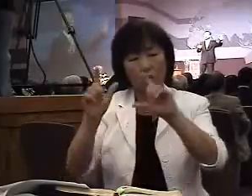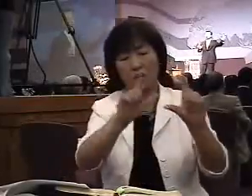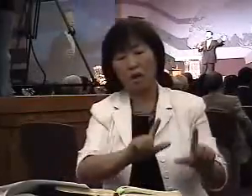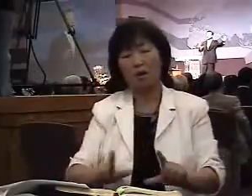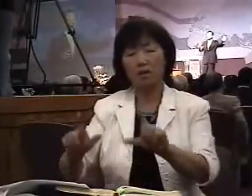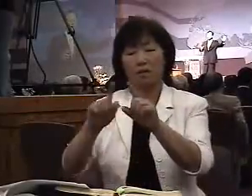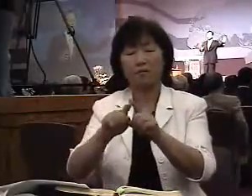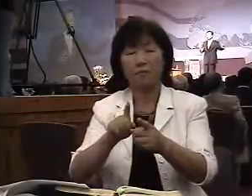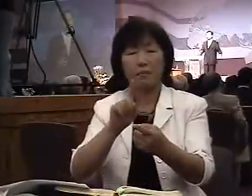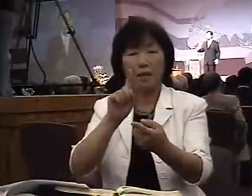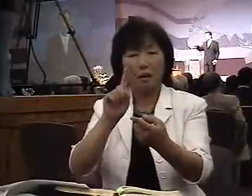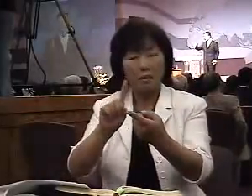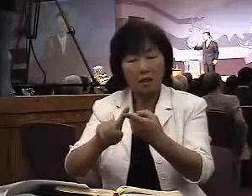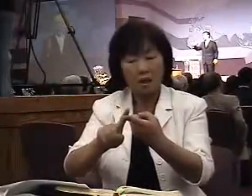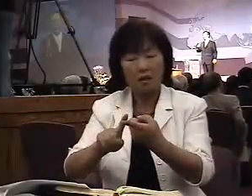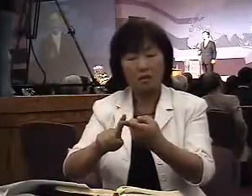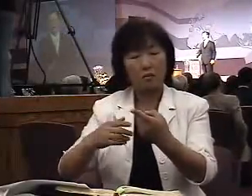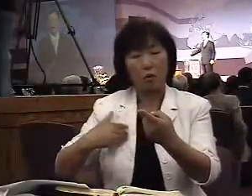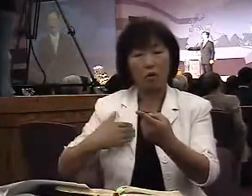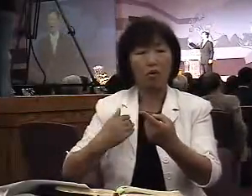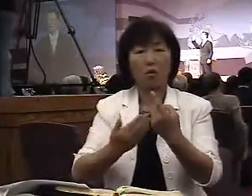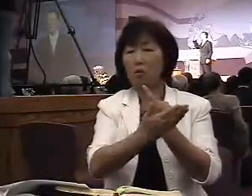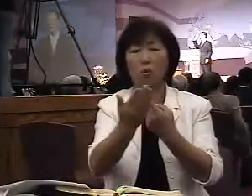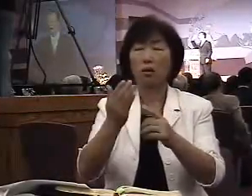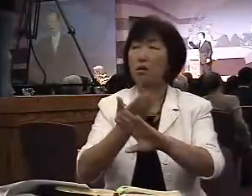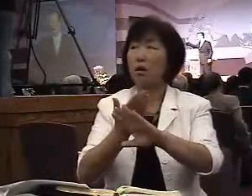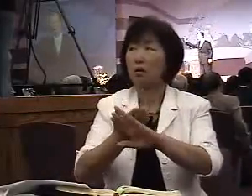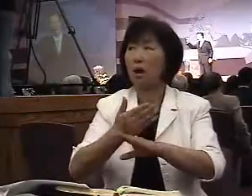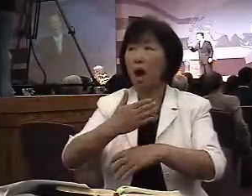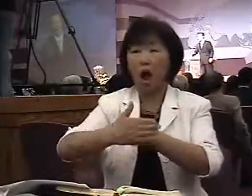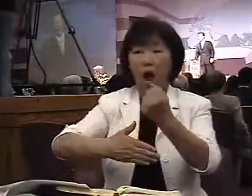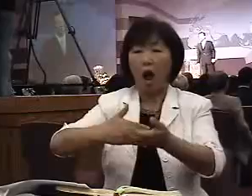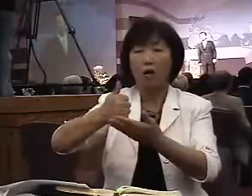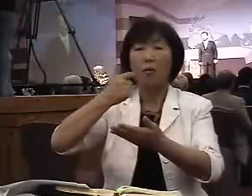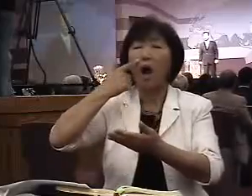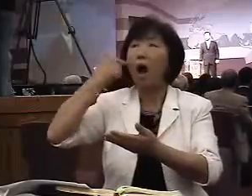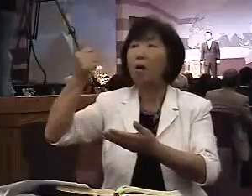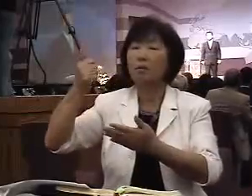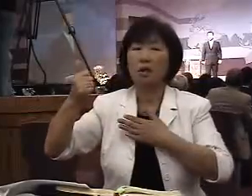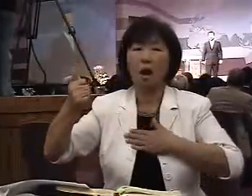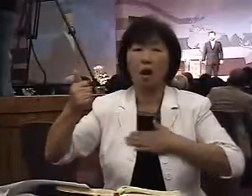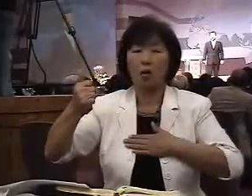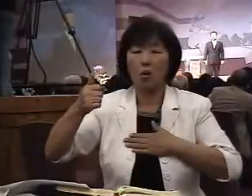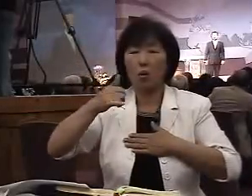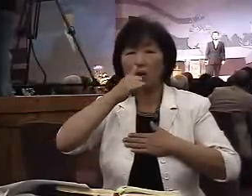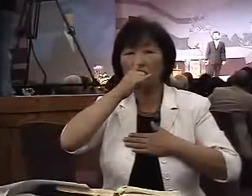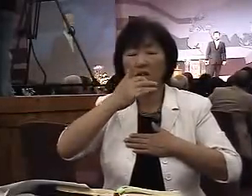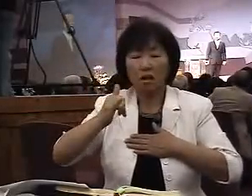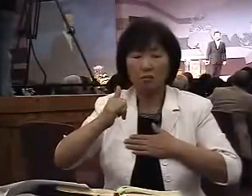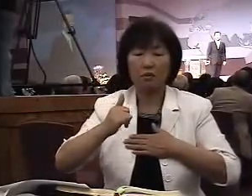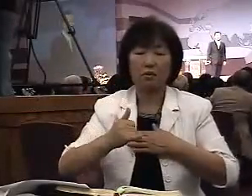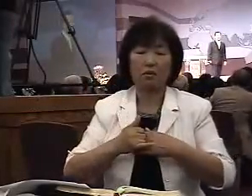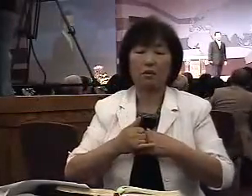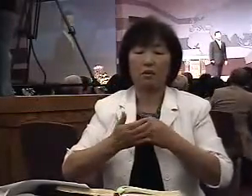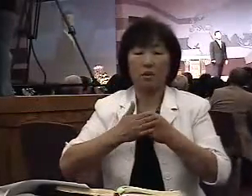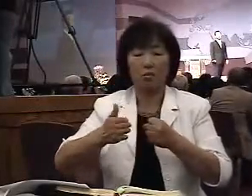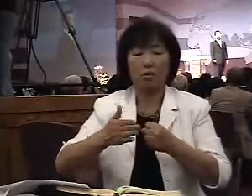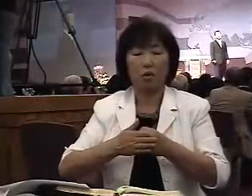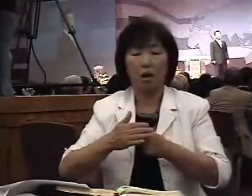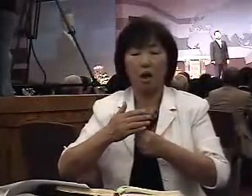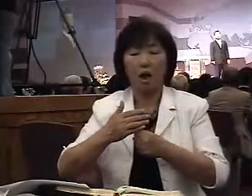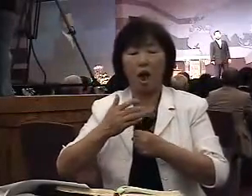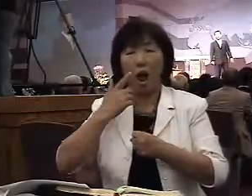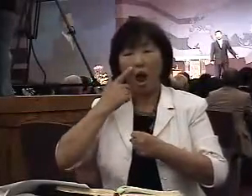것이 마땅할지 모를지라도 너희들은 다르다. 하나님을 아버지로 알고 있는 사람들이다. 하나님 아버지께서